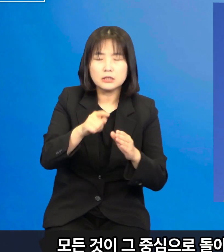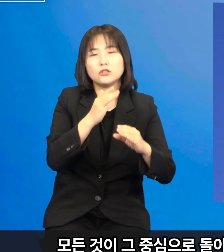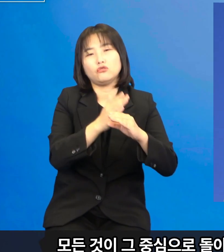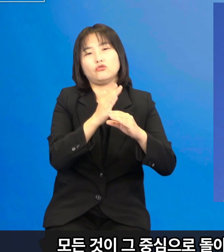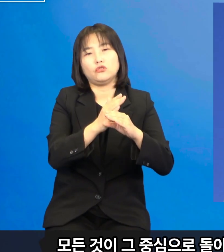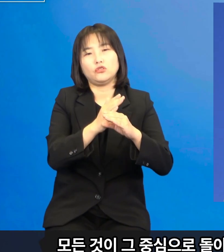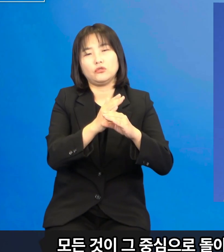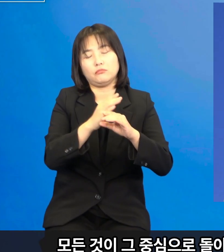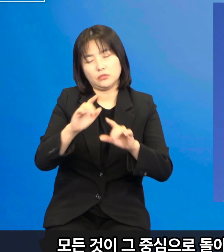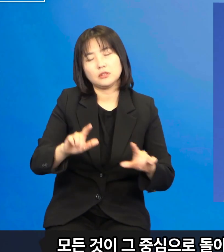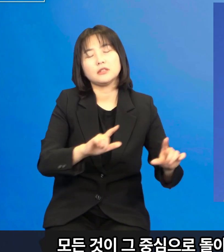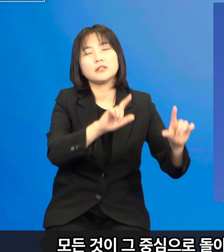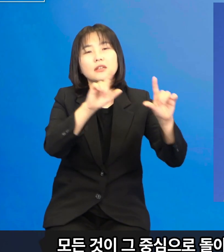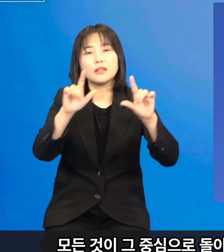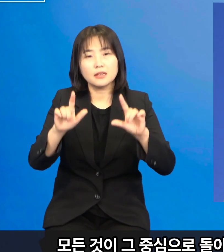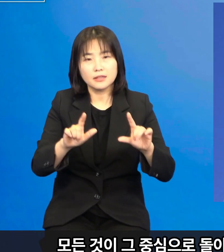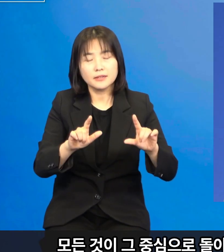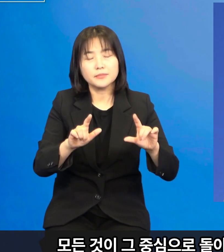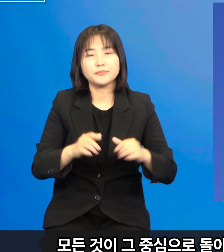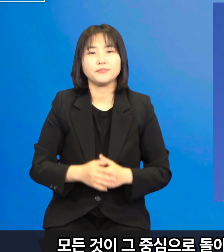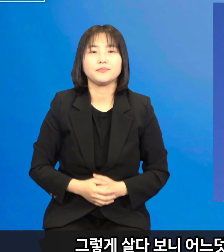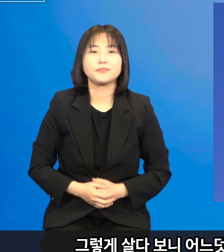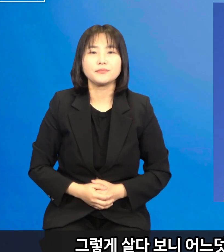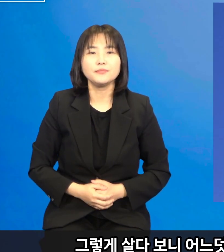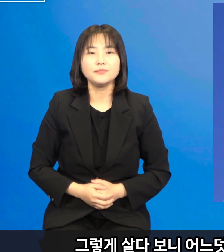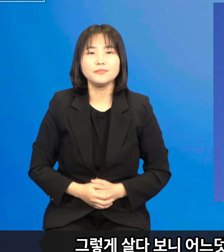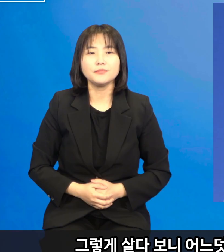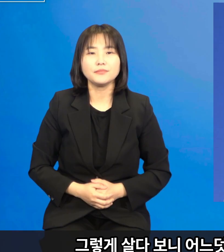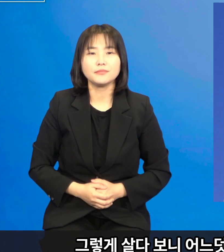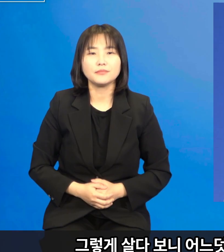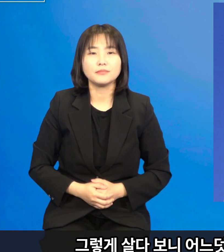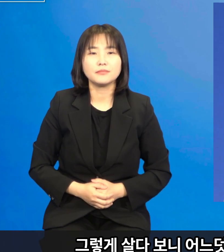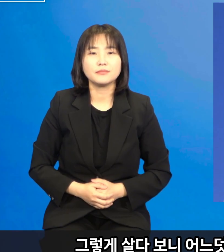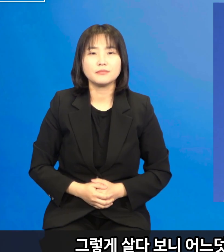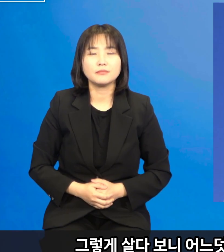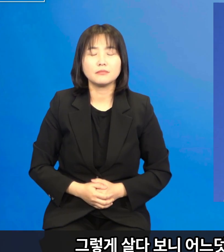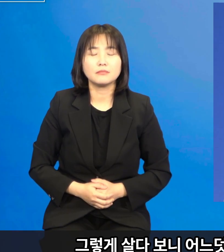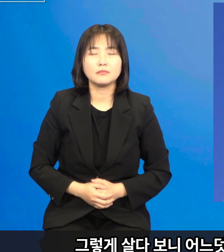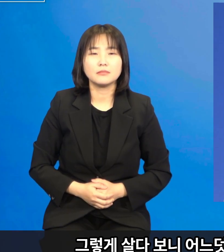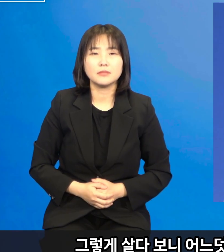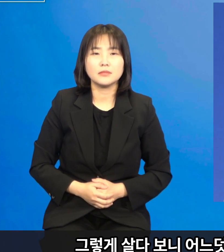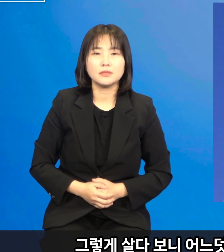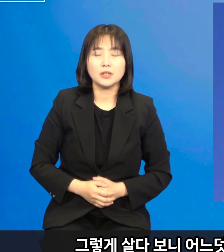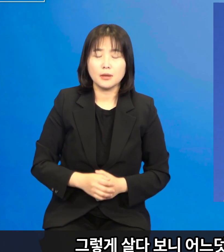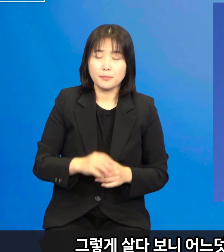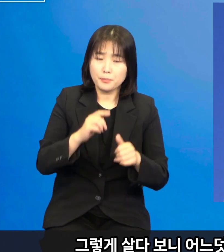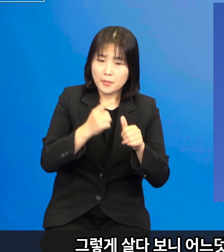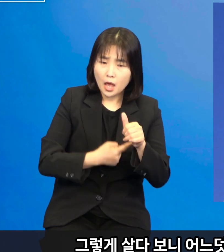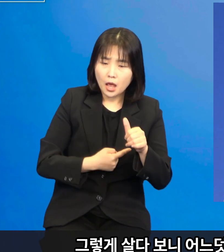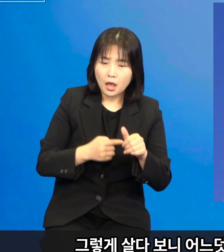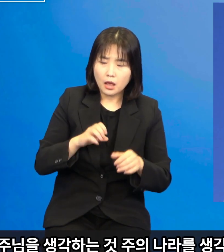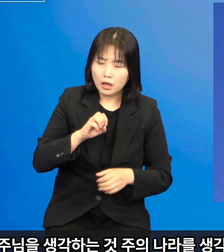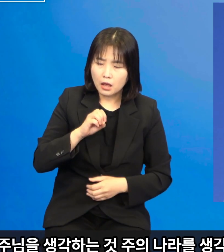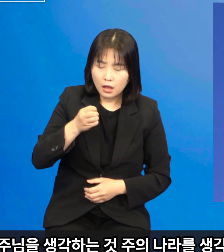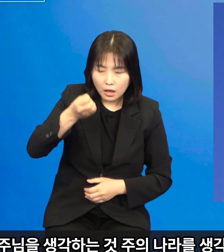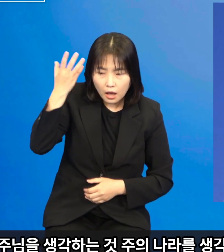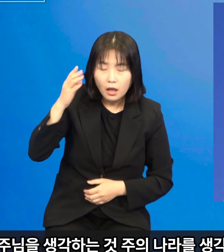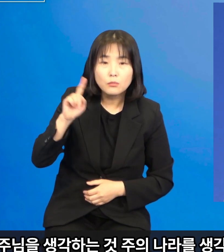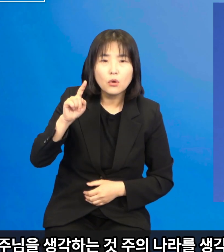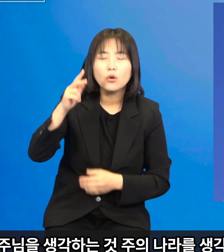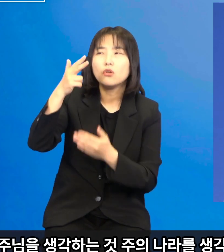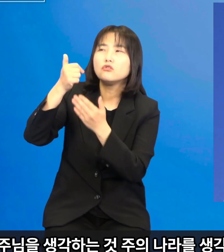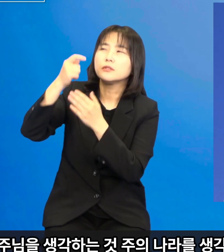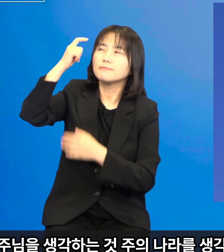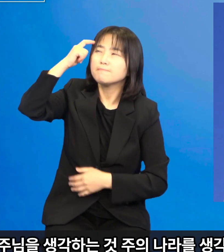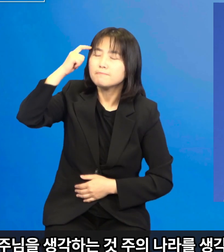중심으로 돌아가는 세상 속에 살고 있어요. 그렇게 살다 보니 어느덧 우리가 무엇을 놓치냐면 주님을